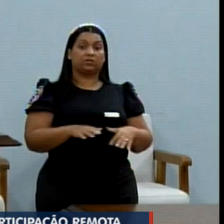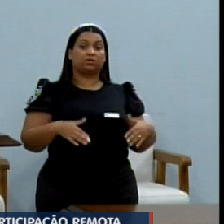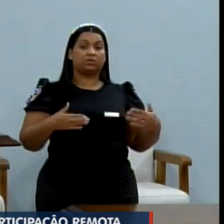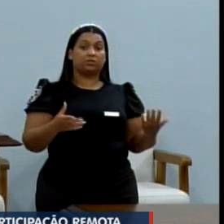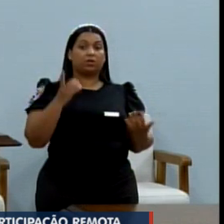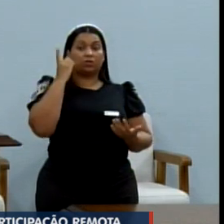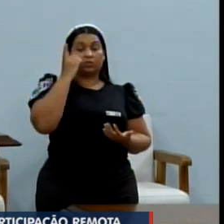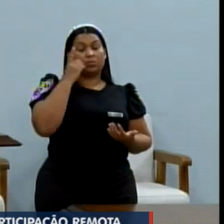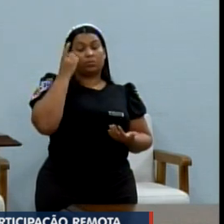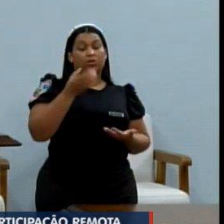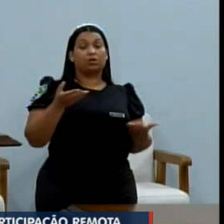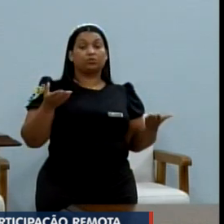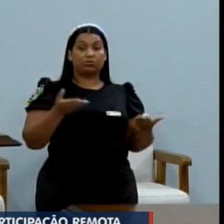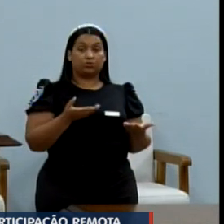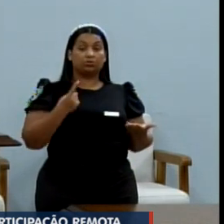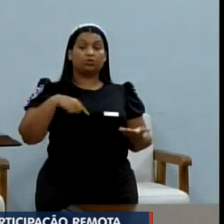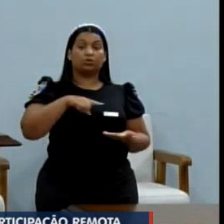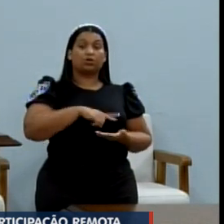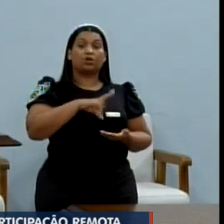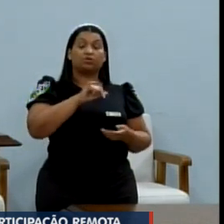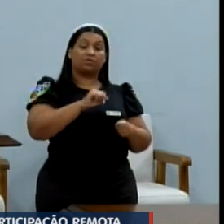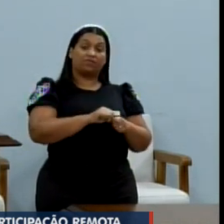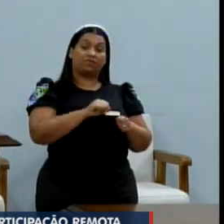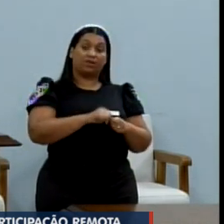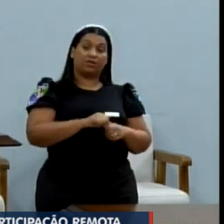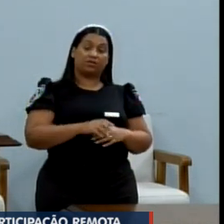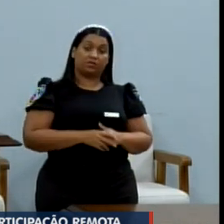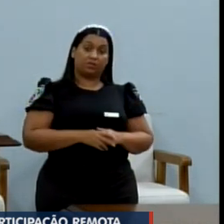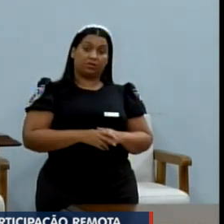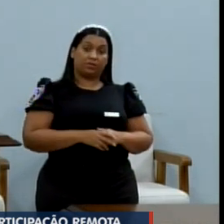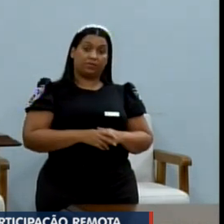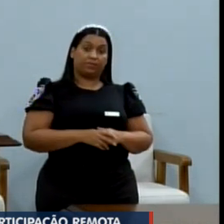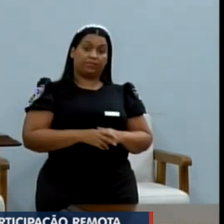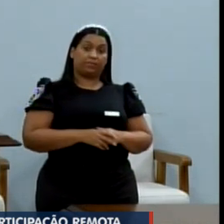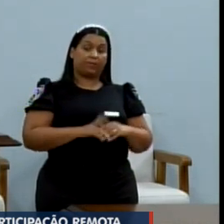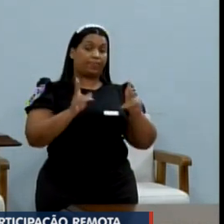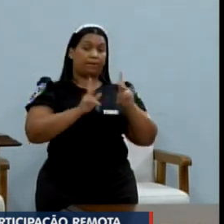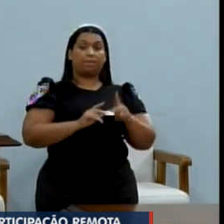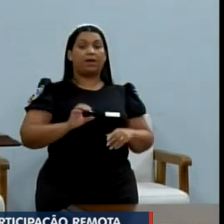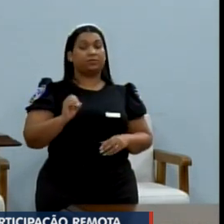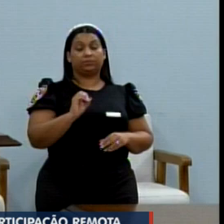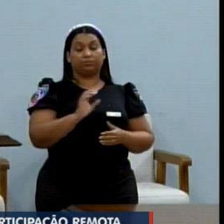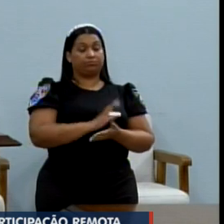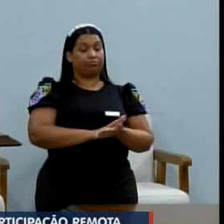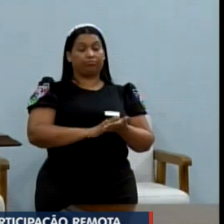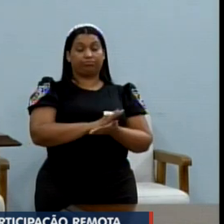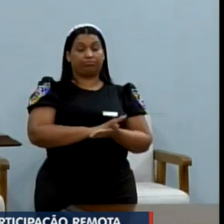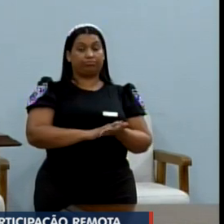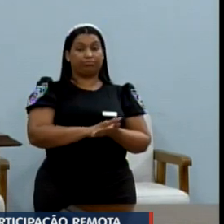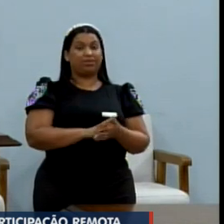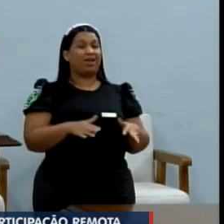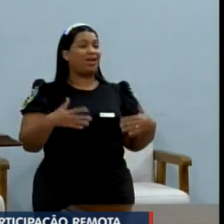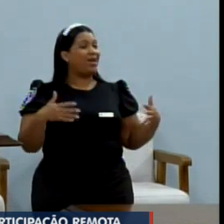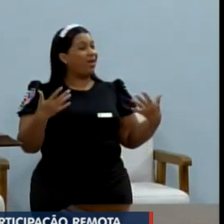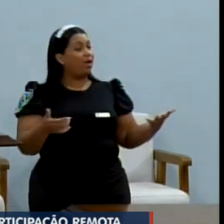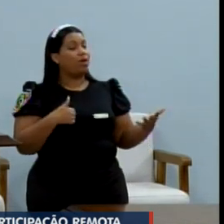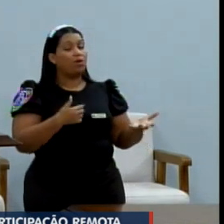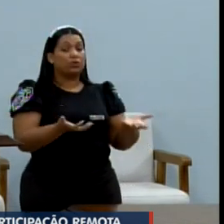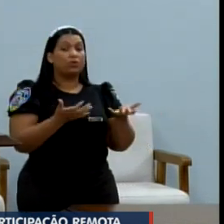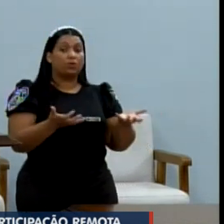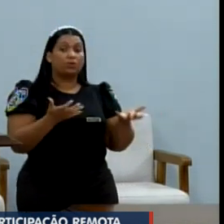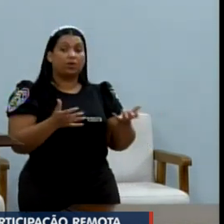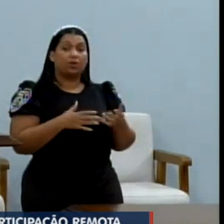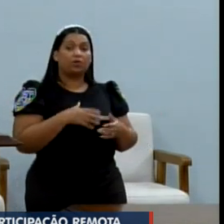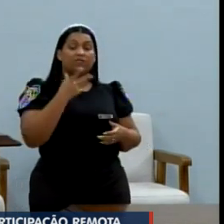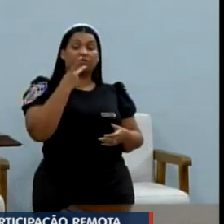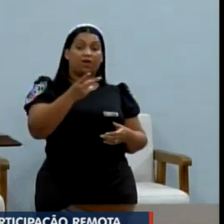De hoje em diante é isso que nós vamos fazer fim da trégua para o senhor senhor tá achando que isso ah mas é isso que eu quero mesmo que